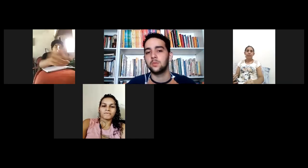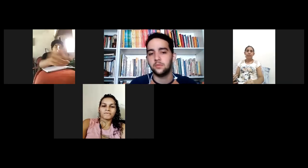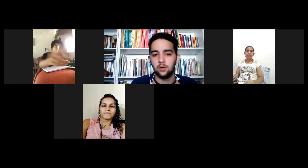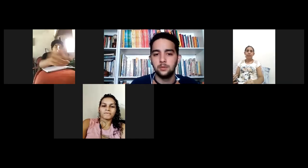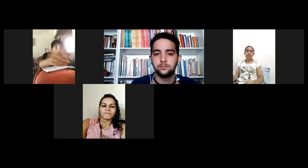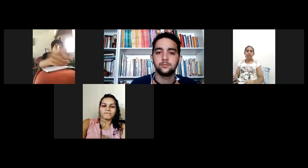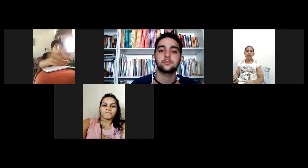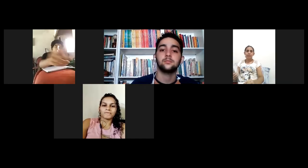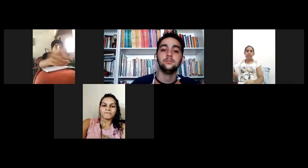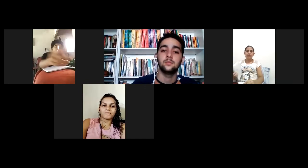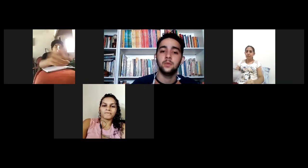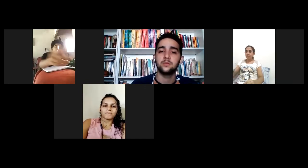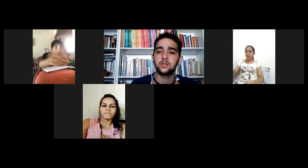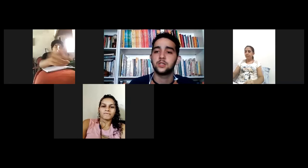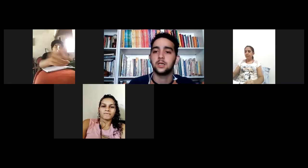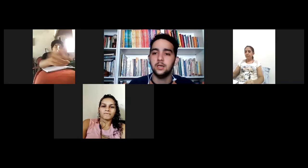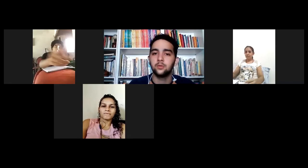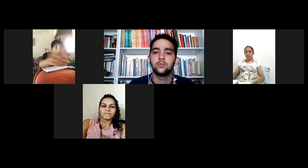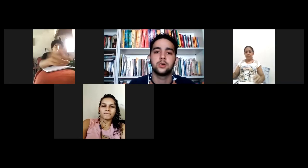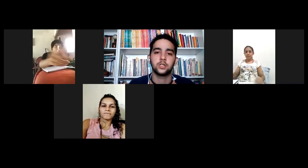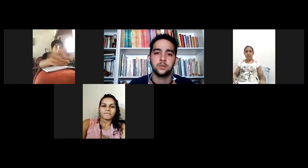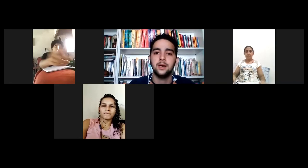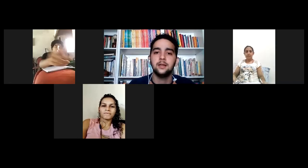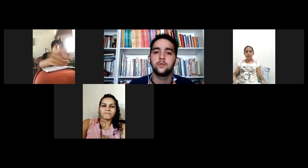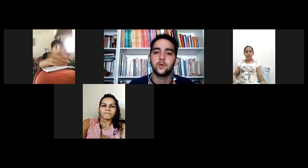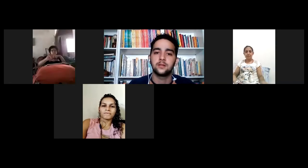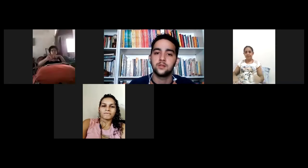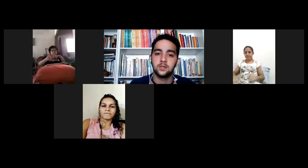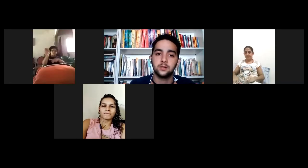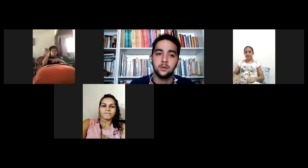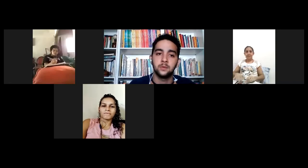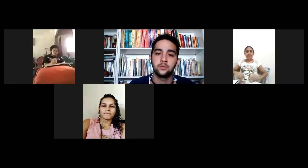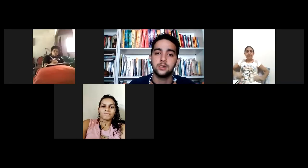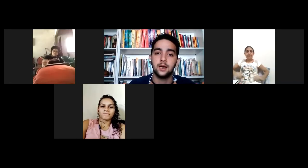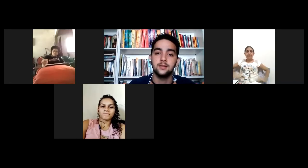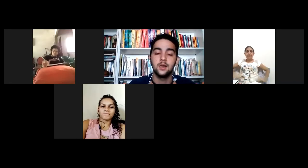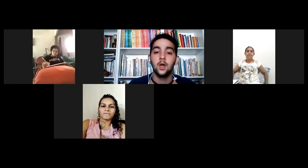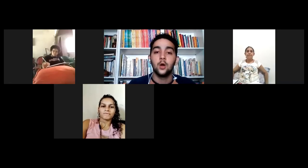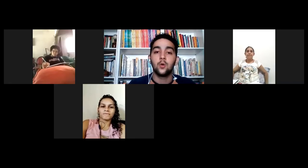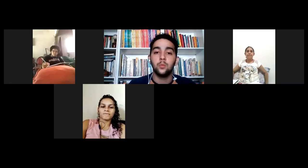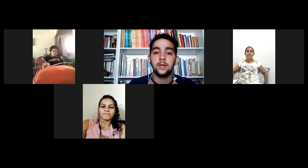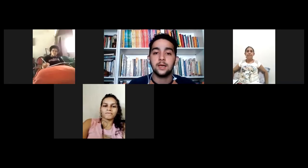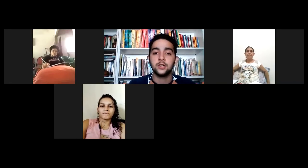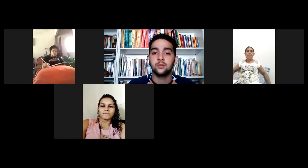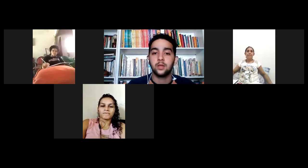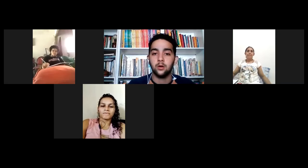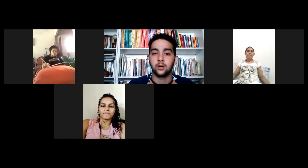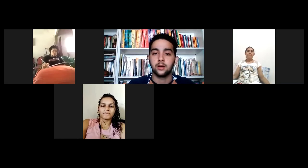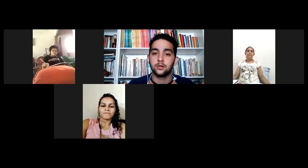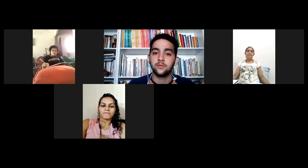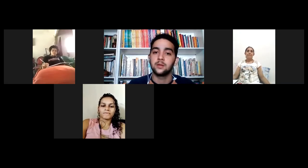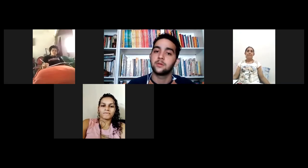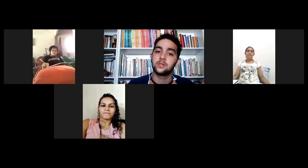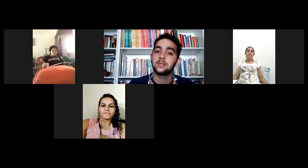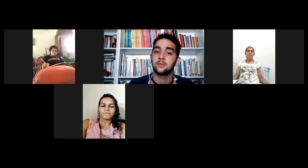de alguma forma. Mesmo que seja aqui, durante a chamada, eu visualizando se vocês estão sabendo os sinais, como da questão teórica,